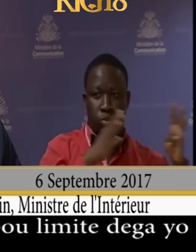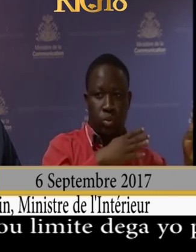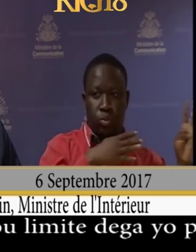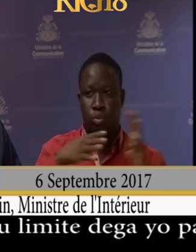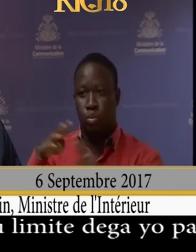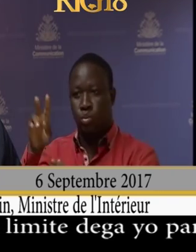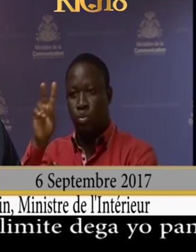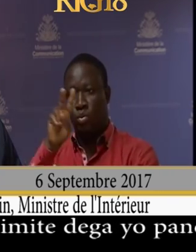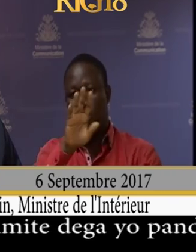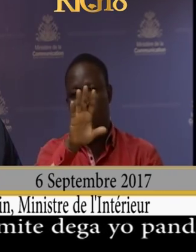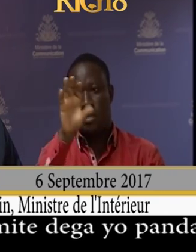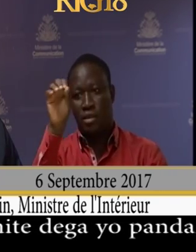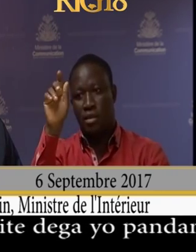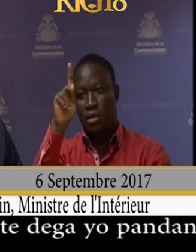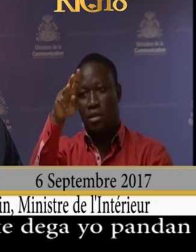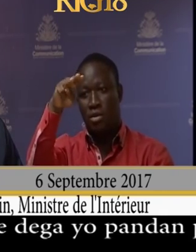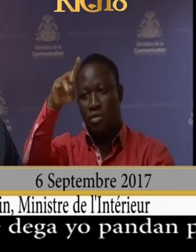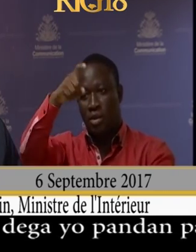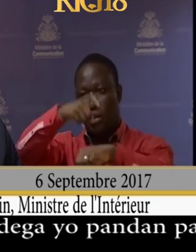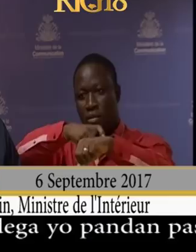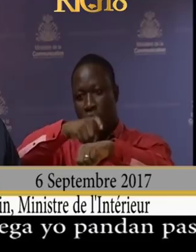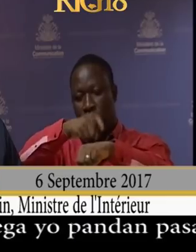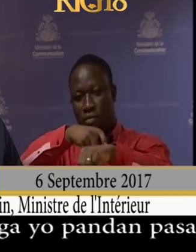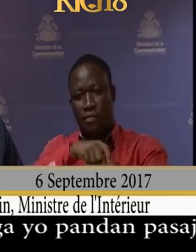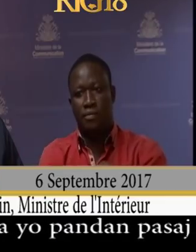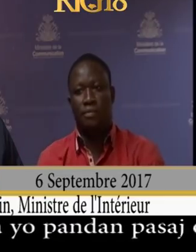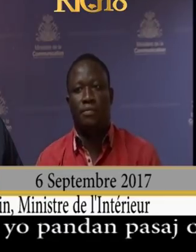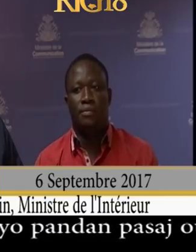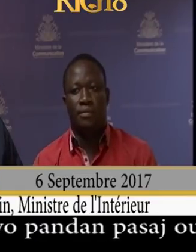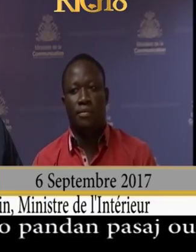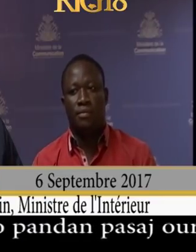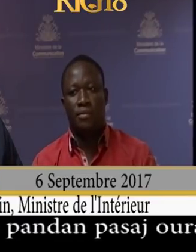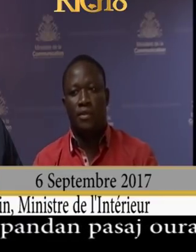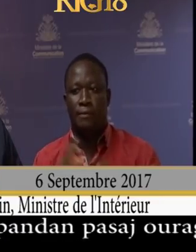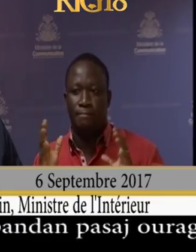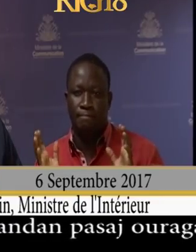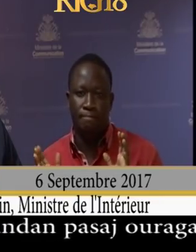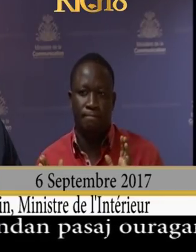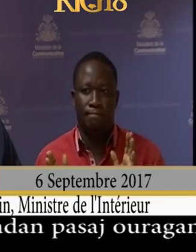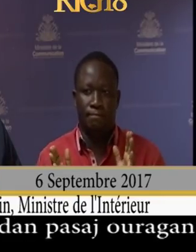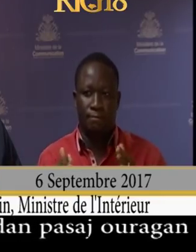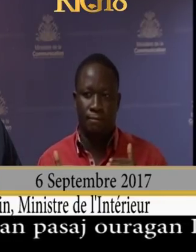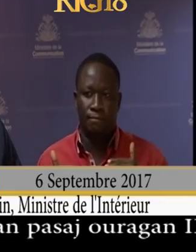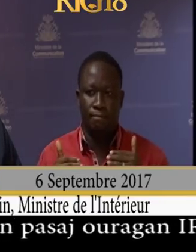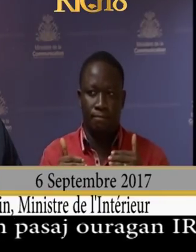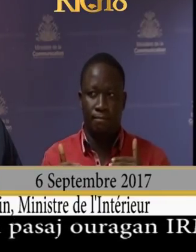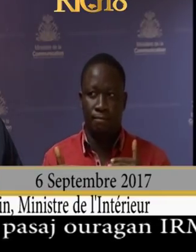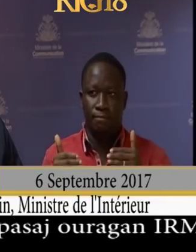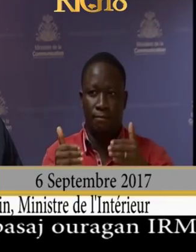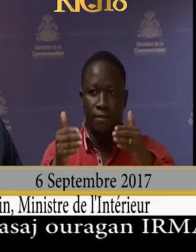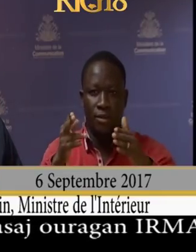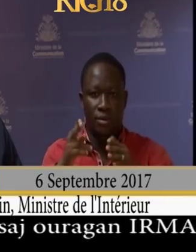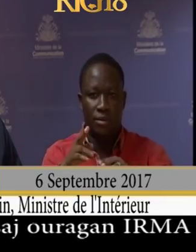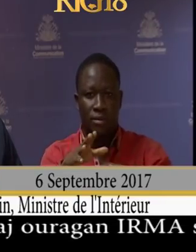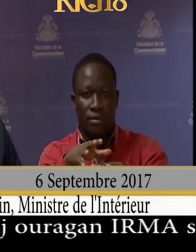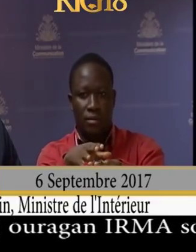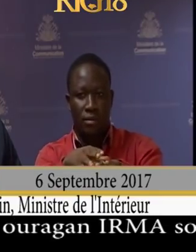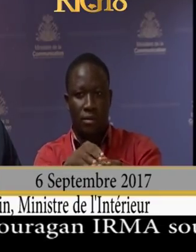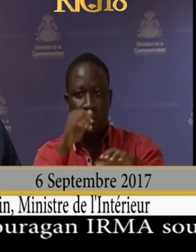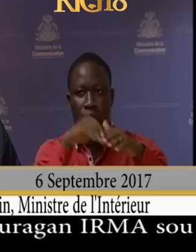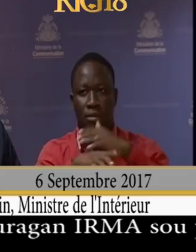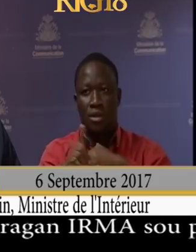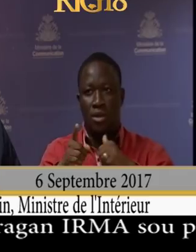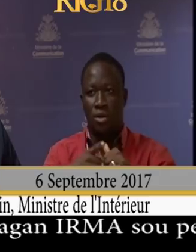plus de 250 km à l'heure. Qui a avancé très doucement. C'est ça que fait dans la